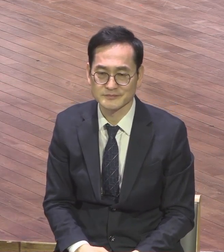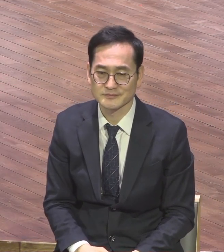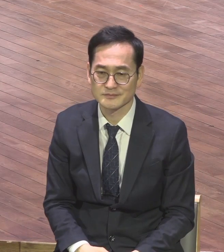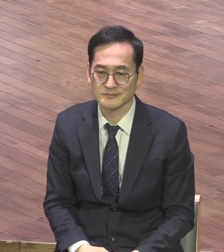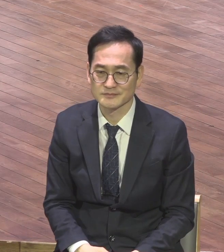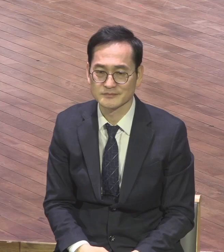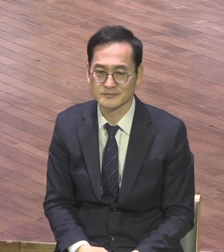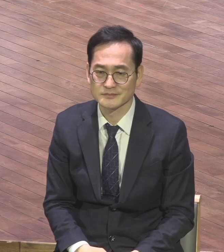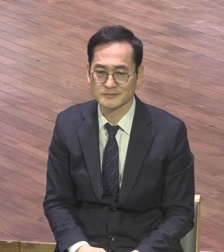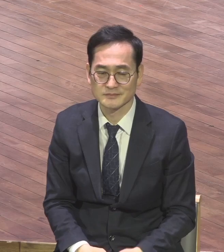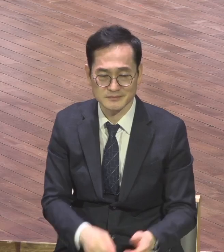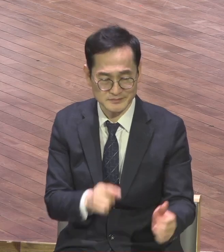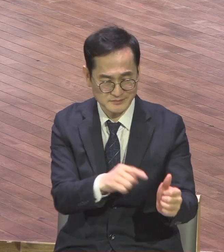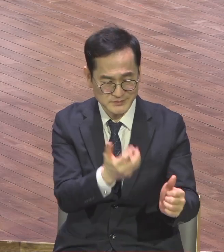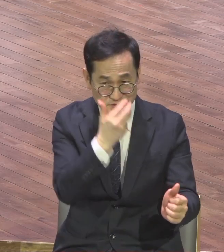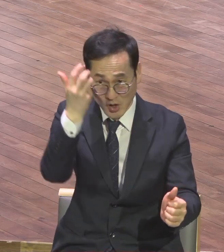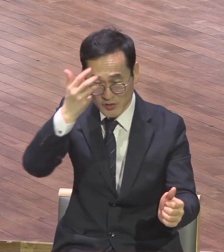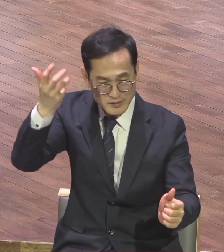다양해서